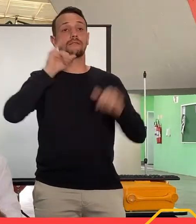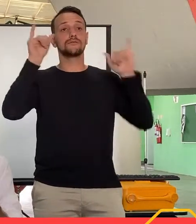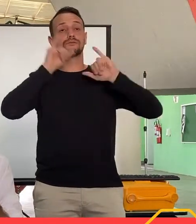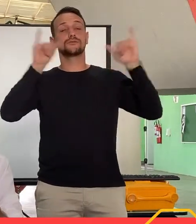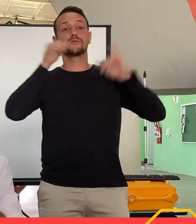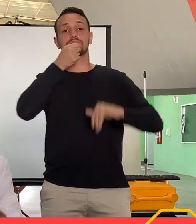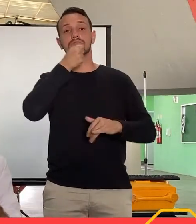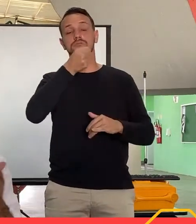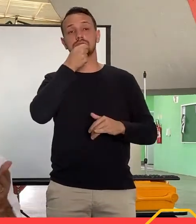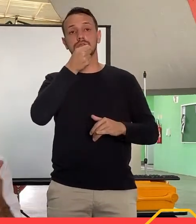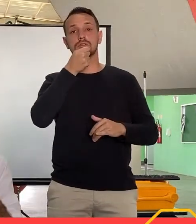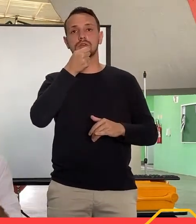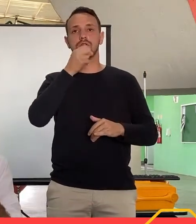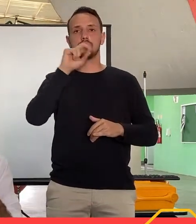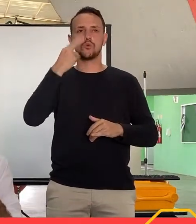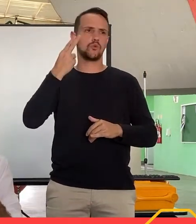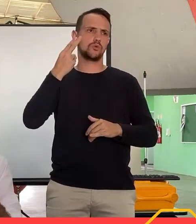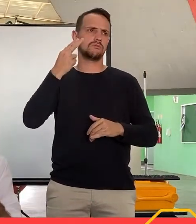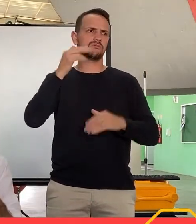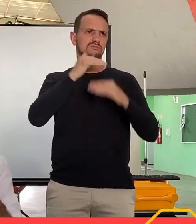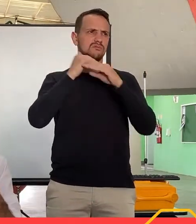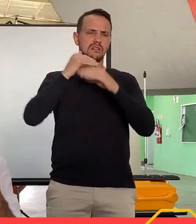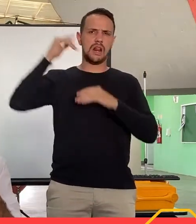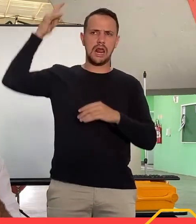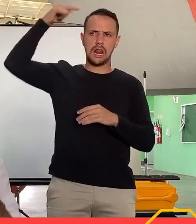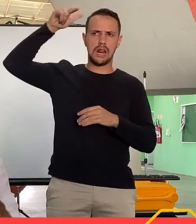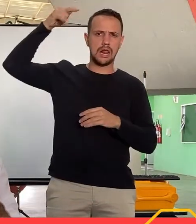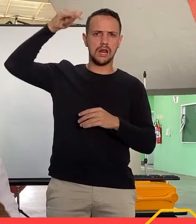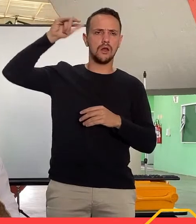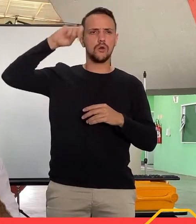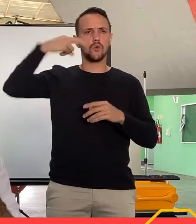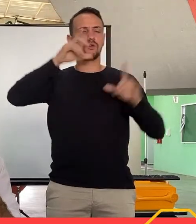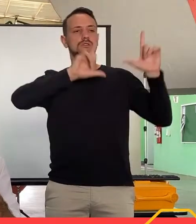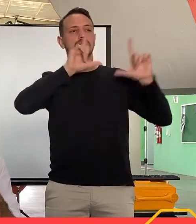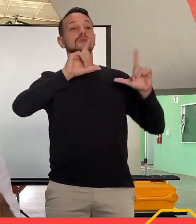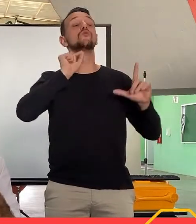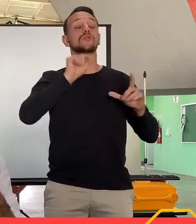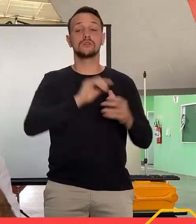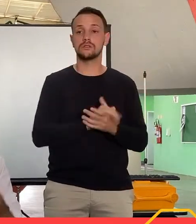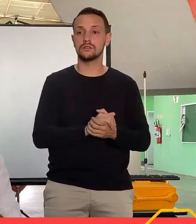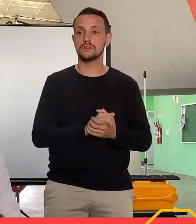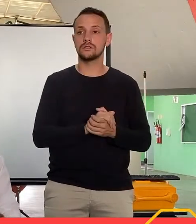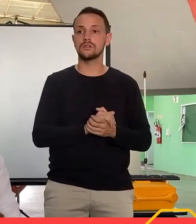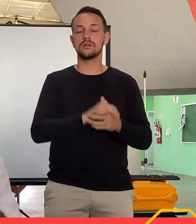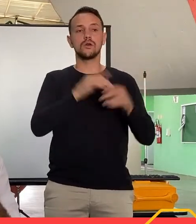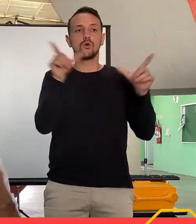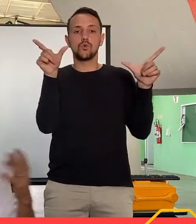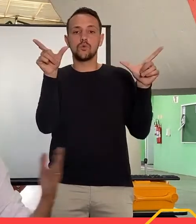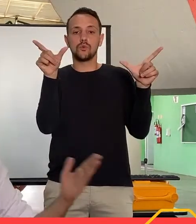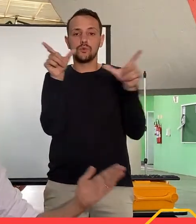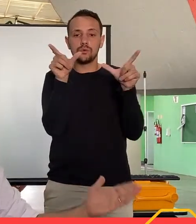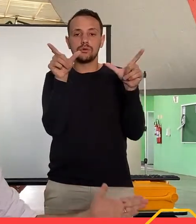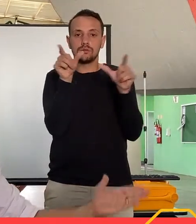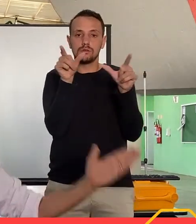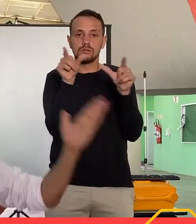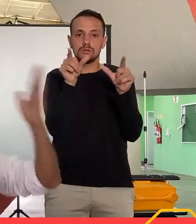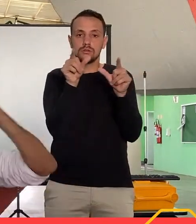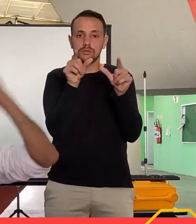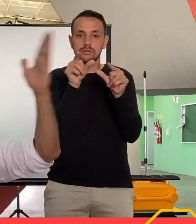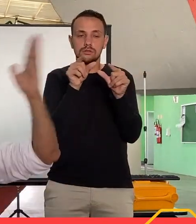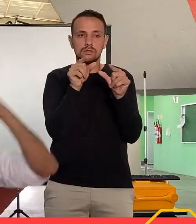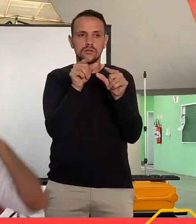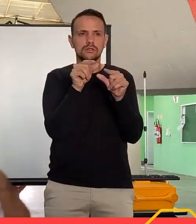ou no discurso do senso comum, televisivo e tudo mais, é a redução de